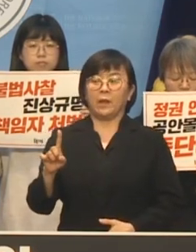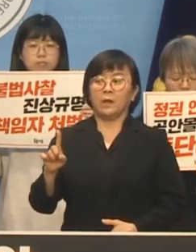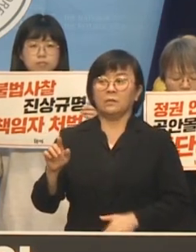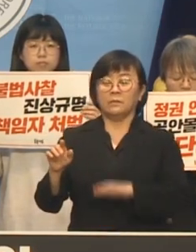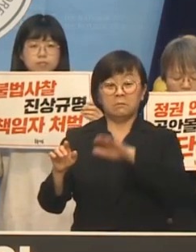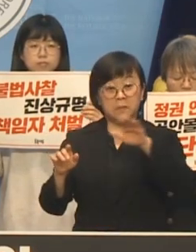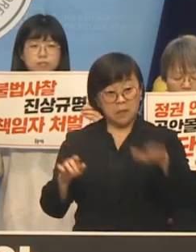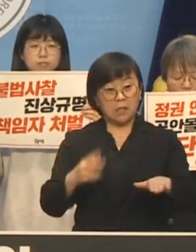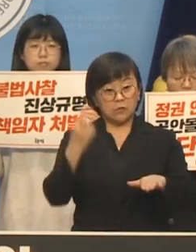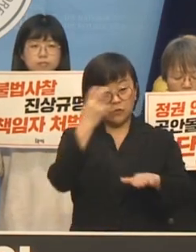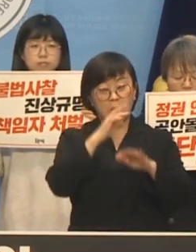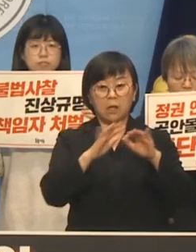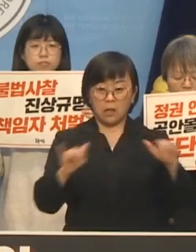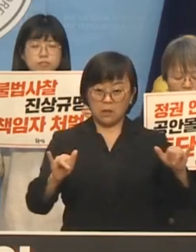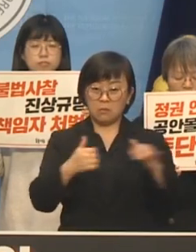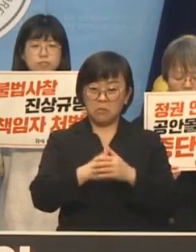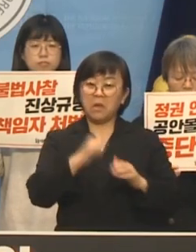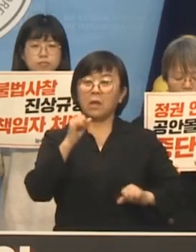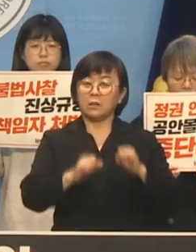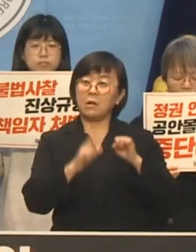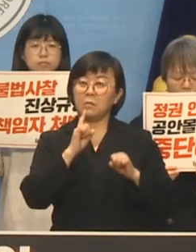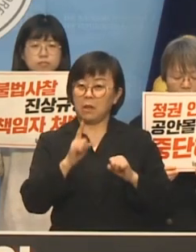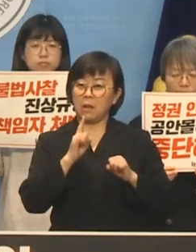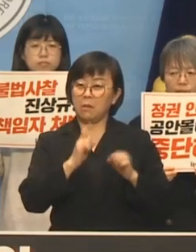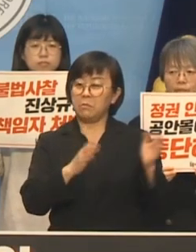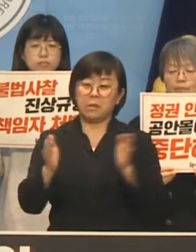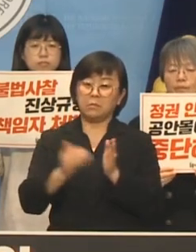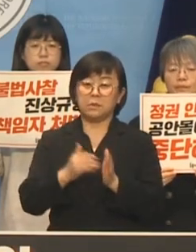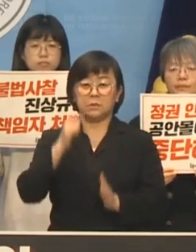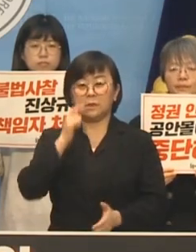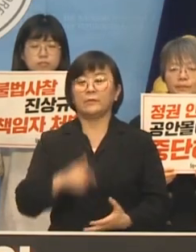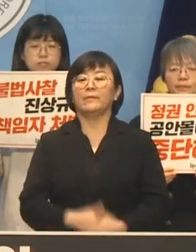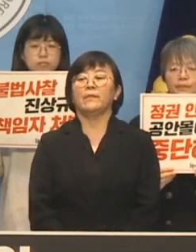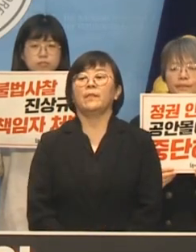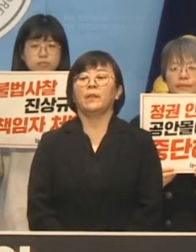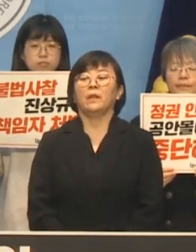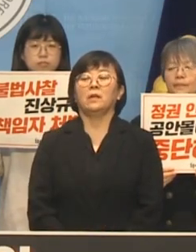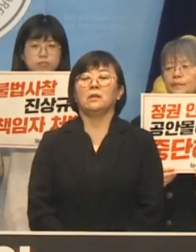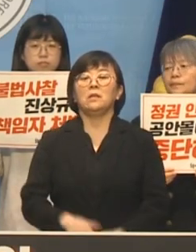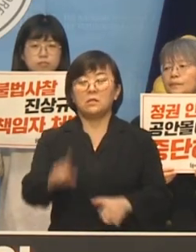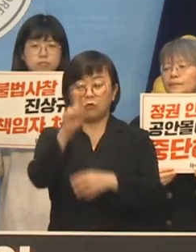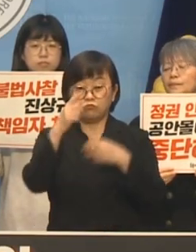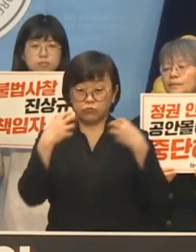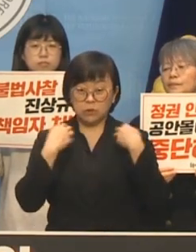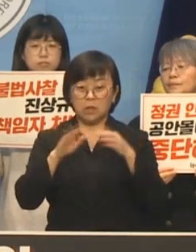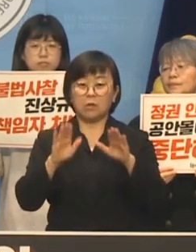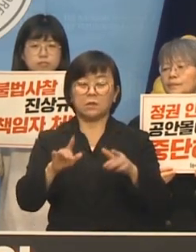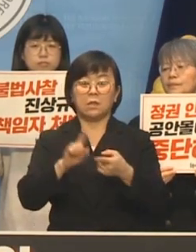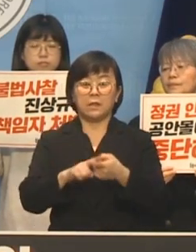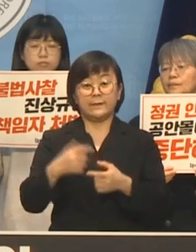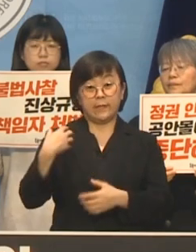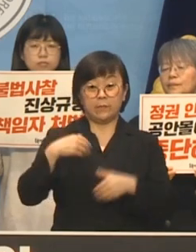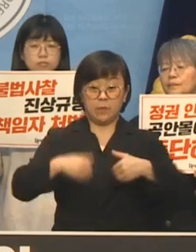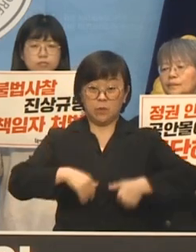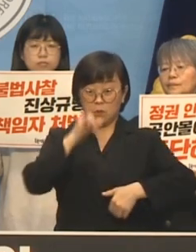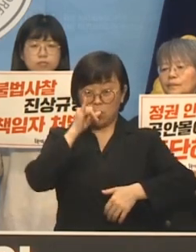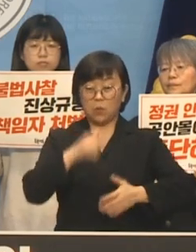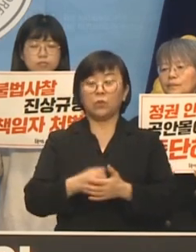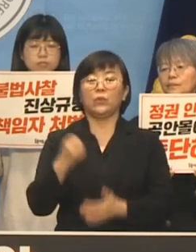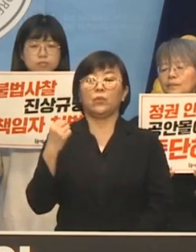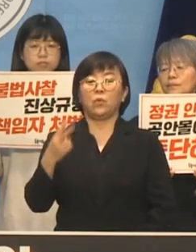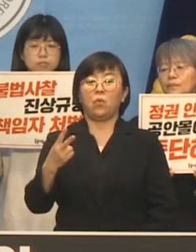밑에 수사관의 일탈 행위라는 식으로 마무리할 수는 없는 것이고요. 이 현 정권은 이것을 책임져야 하고